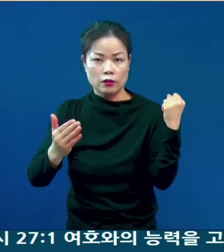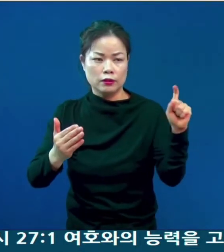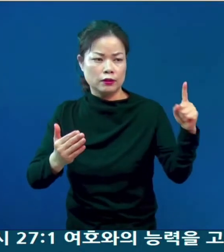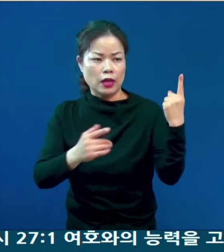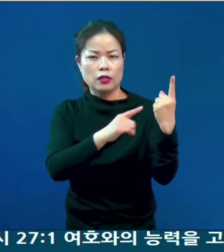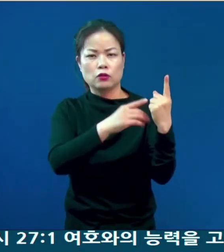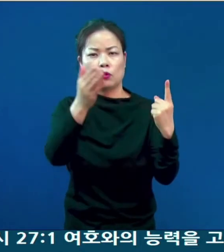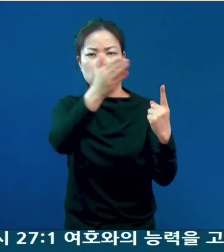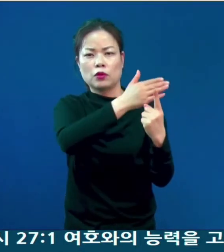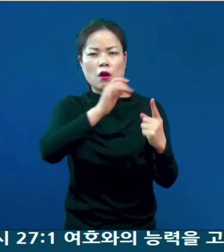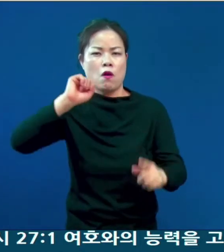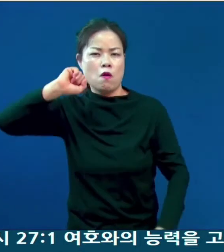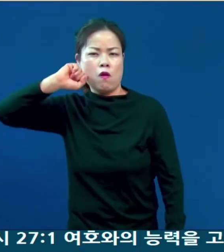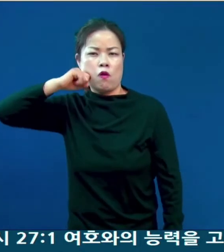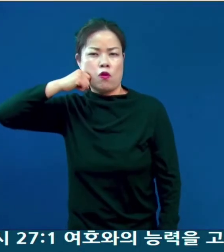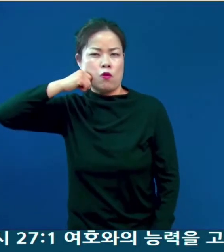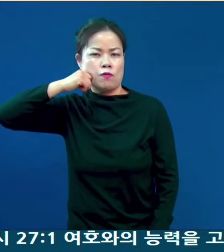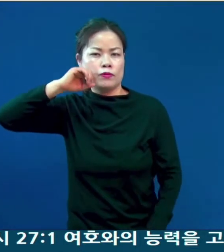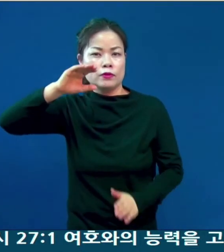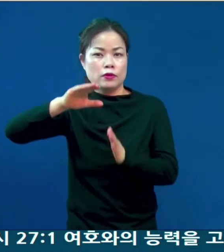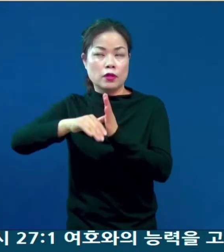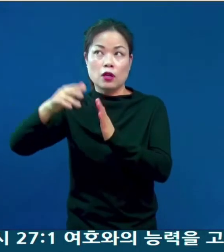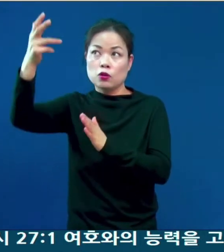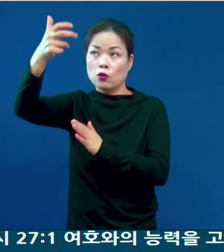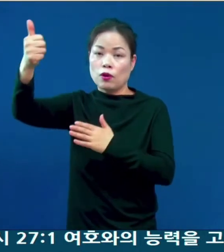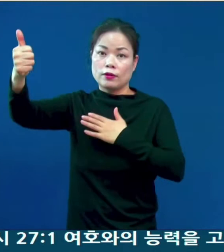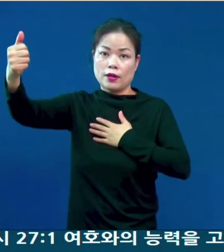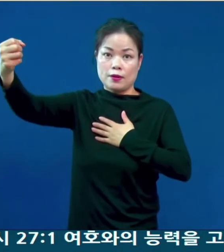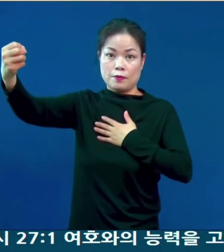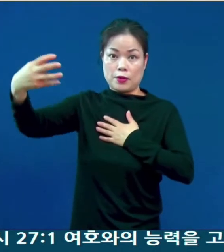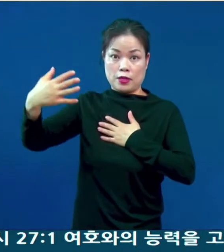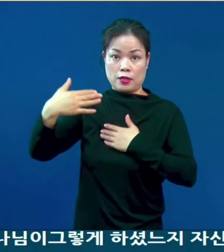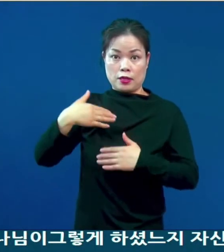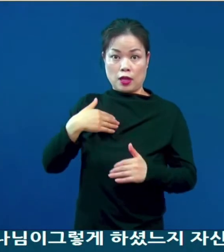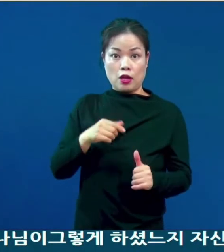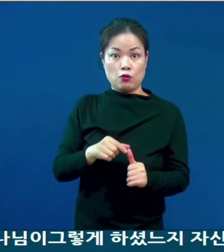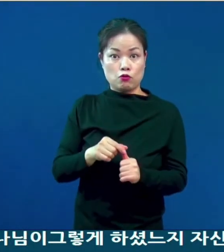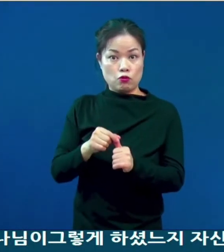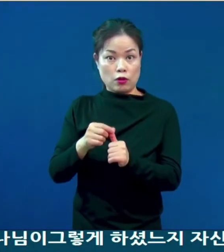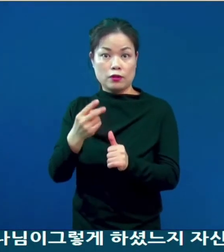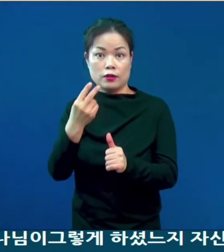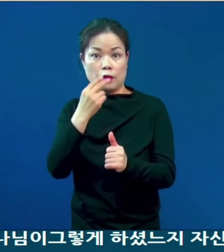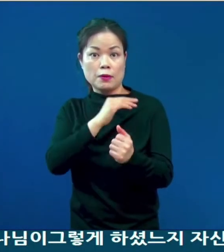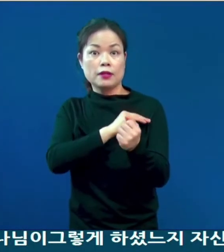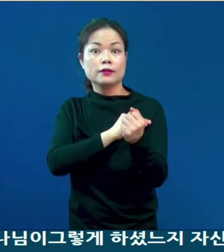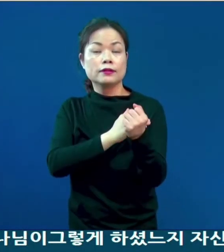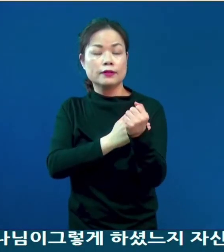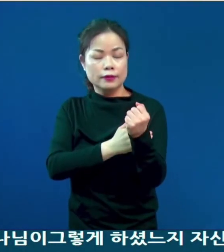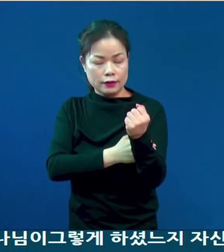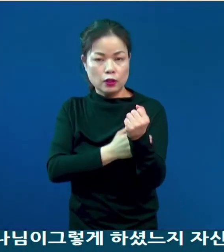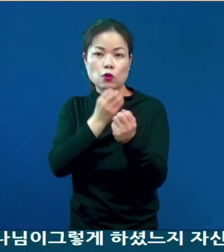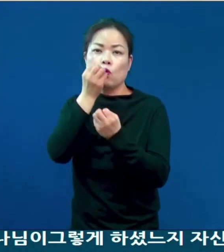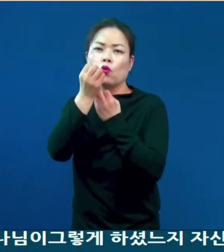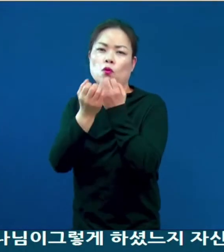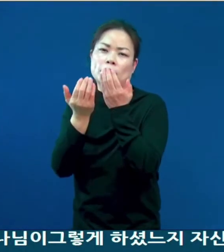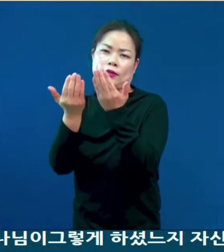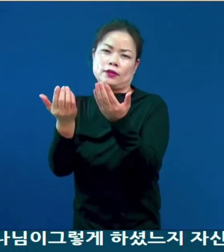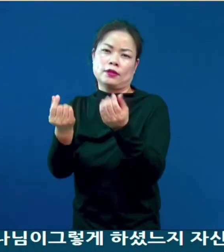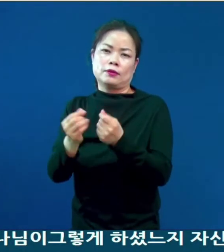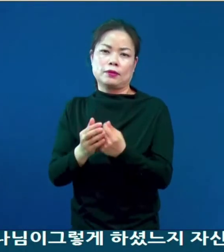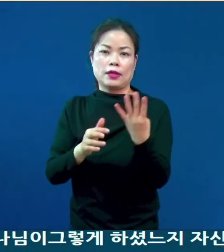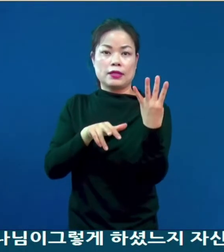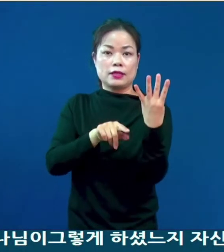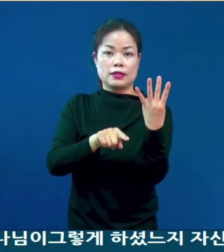다윗으로 하여금 아마 이 어려운 때에 여호와를 나의 빛, 나의 구원, 나의 생명의 능력으로 고백하게 한 것 같습니다. 우리